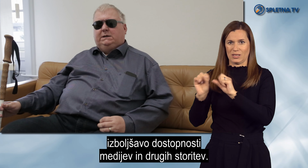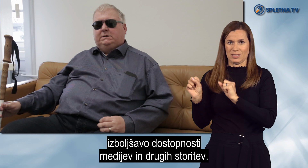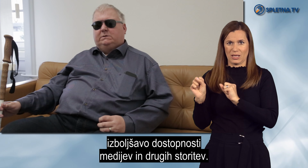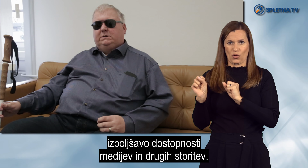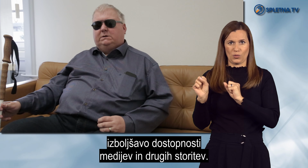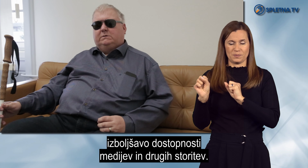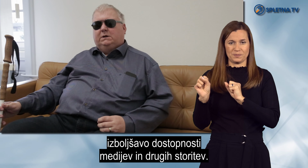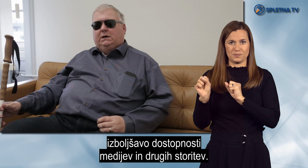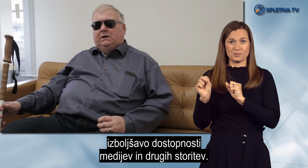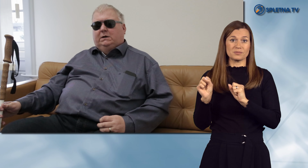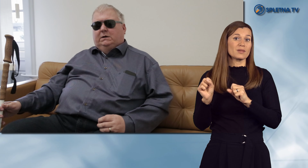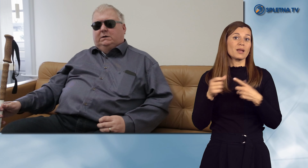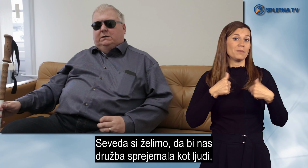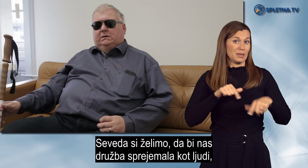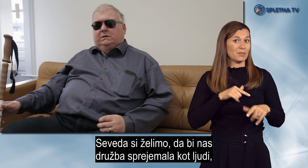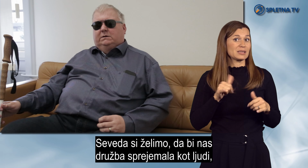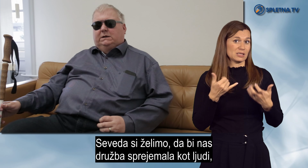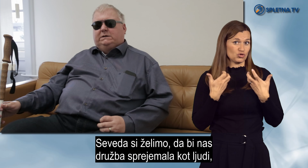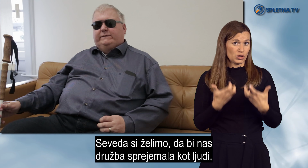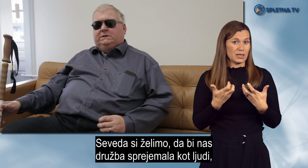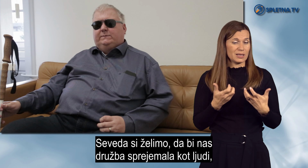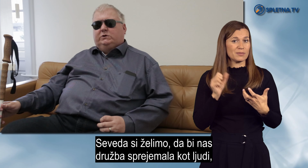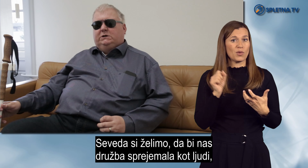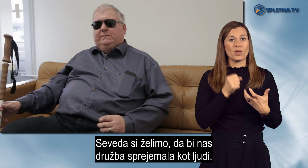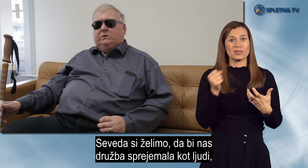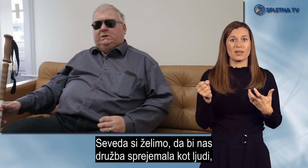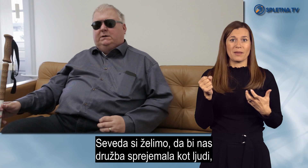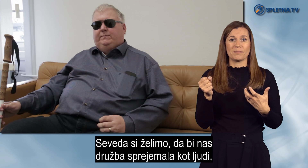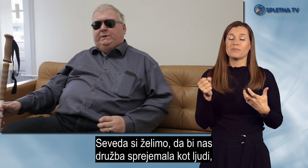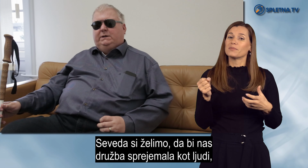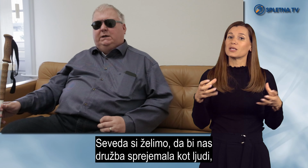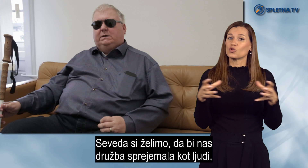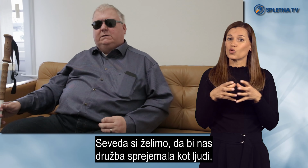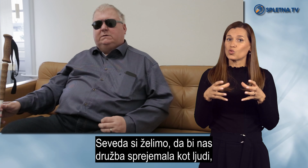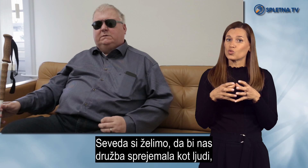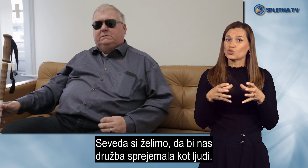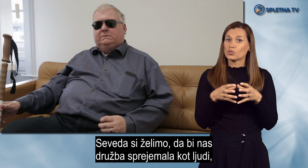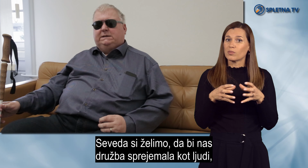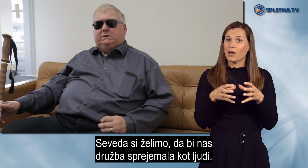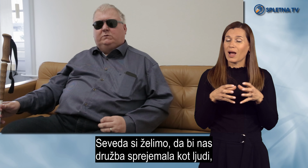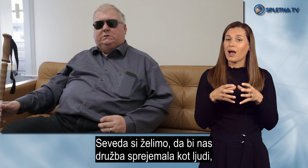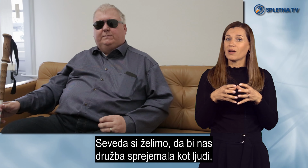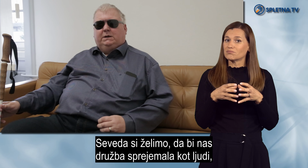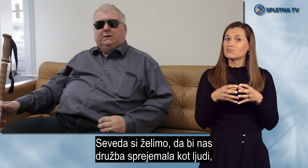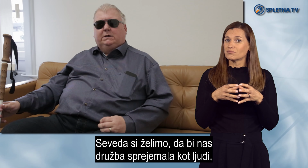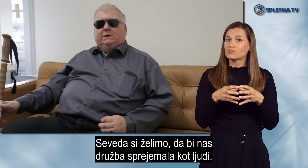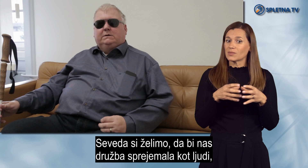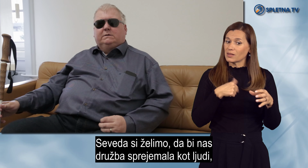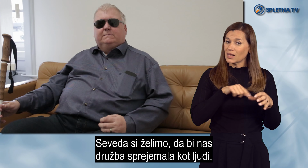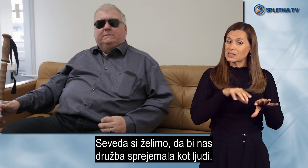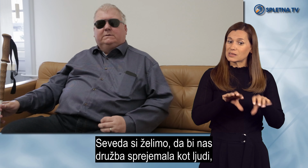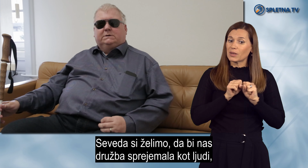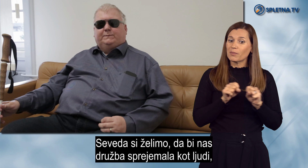in ostalih storitev. Seveda si pa želimo, da bi nas družba